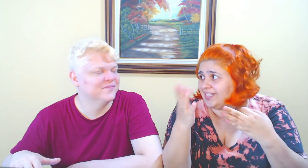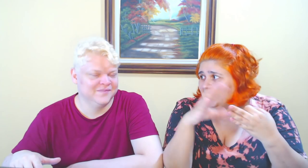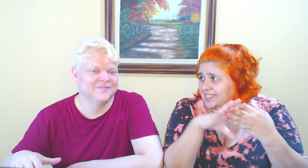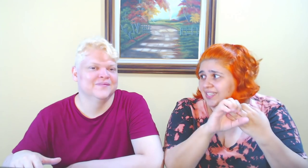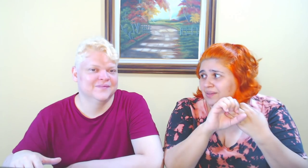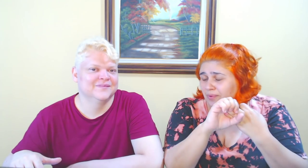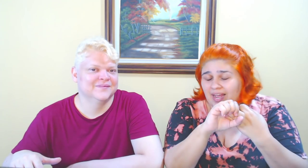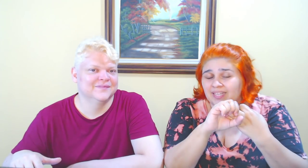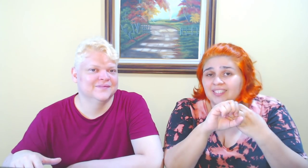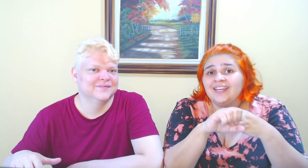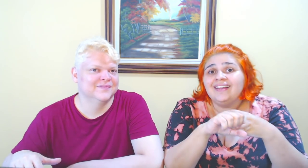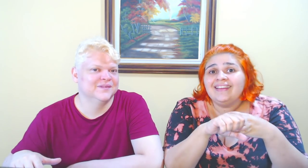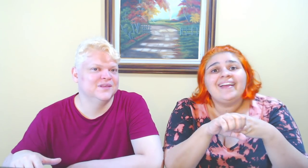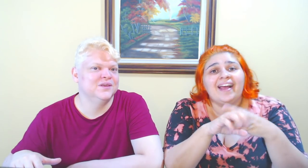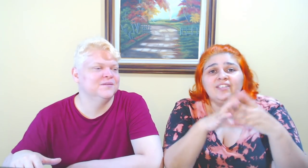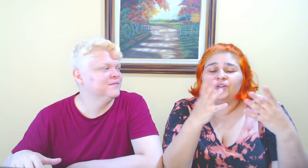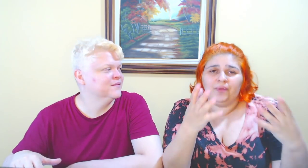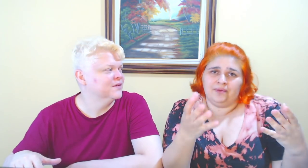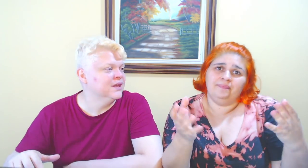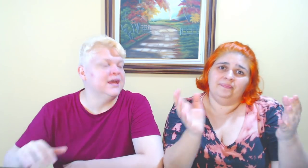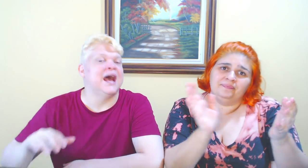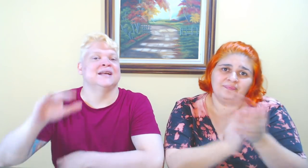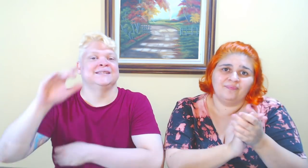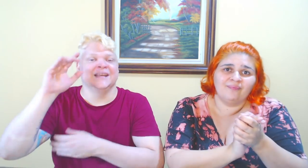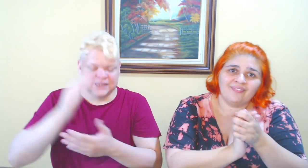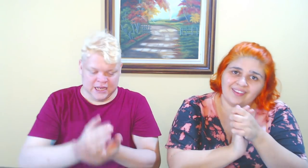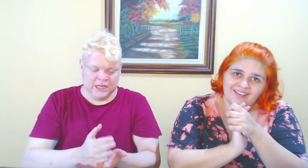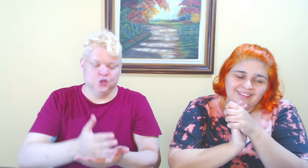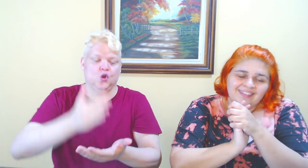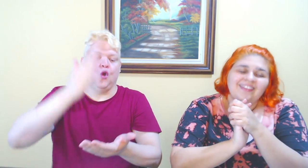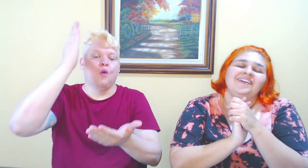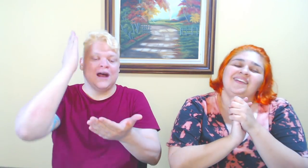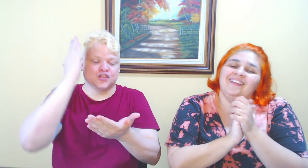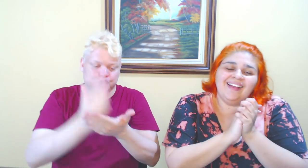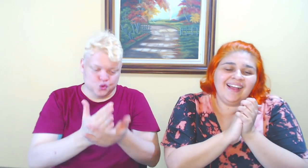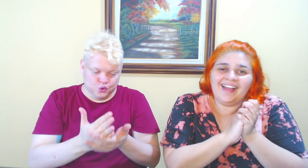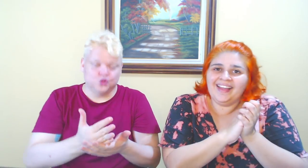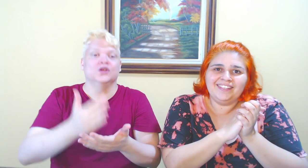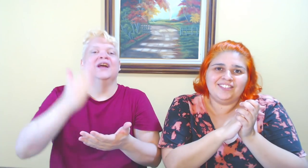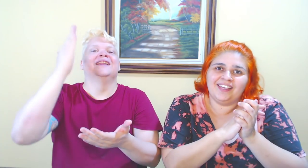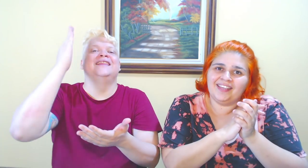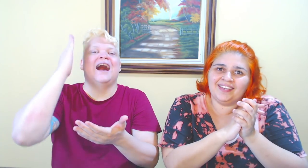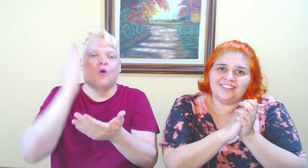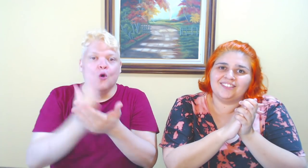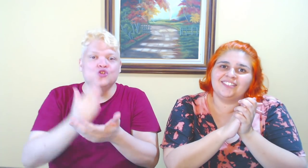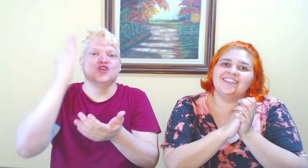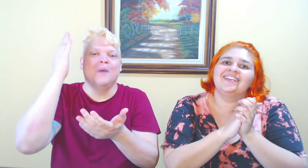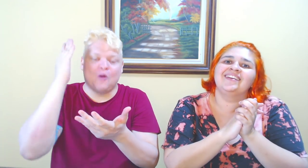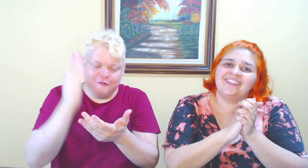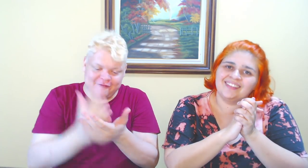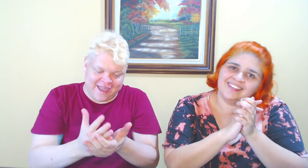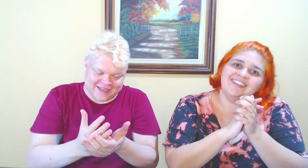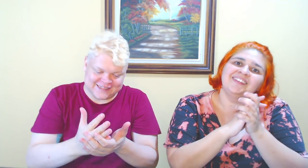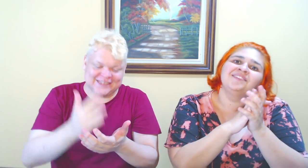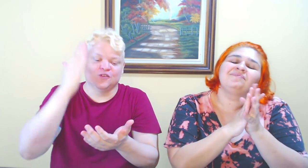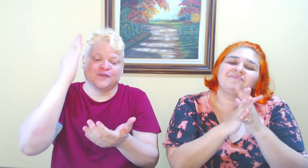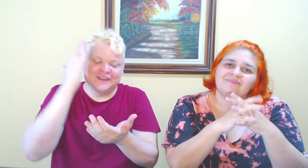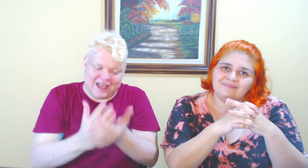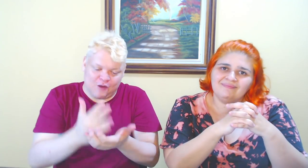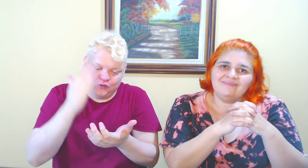Da terceira temporada E cá estou eu Acertando O assunto Ai gente Da última conversa Do final do